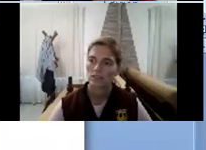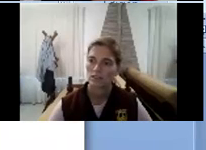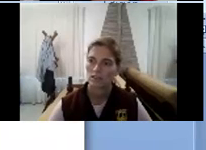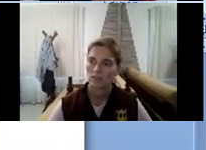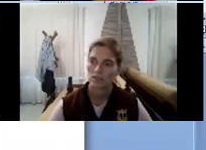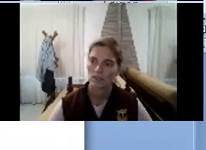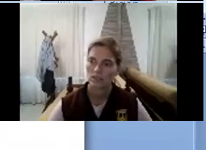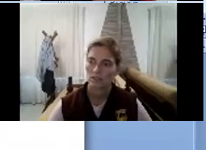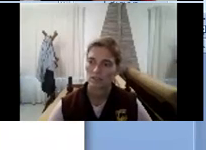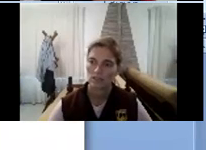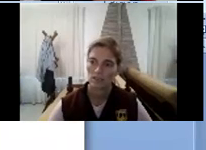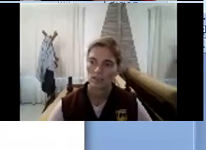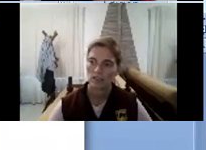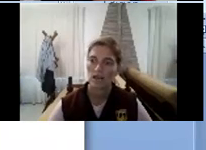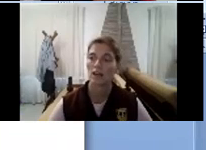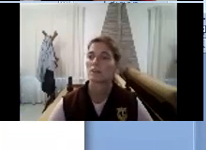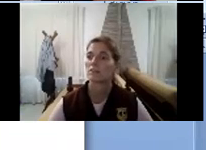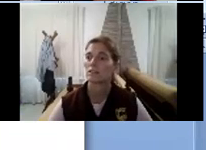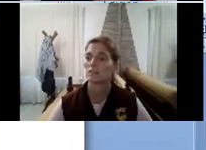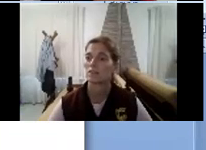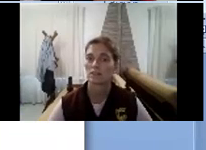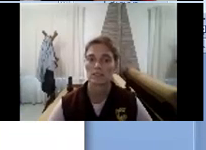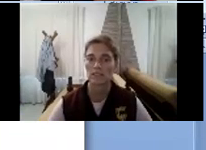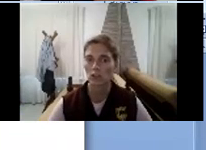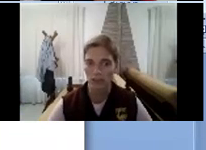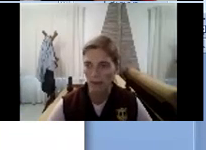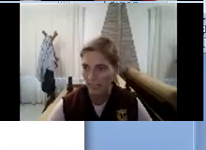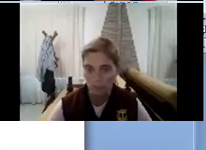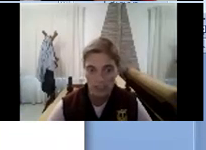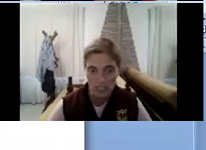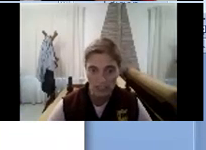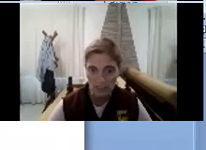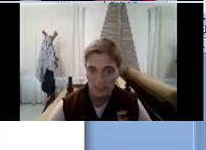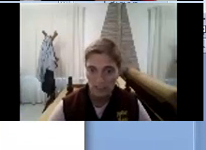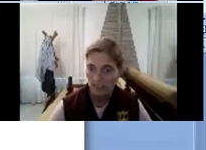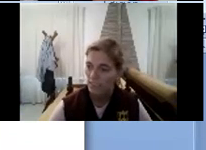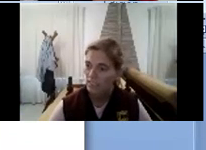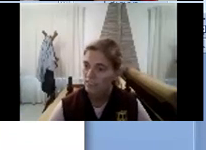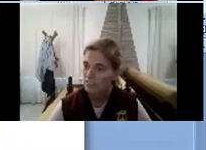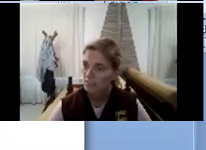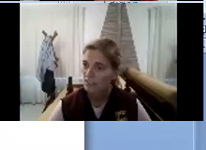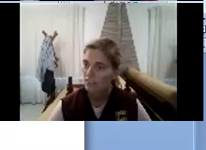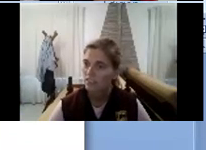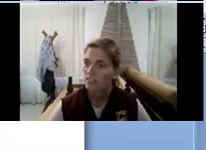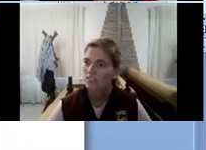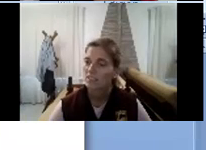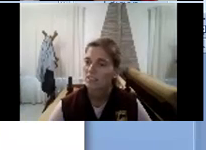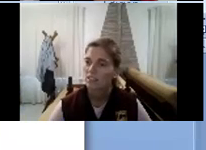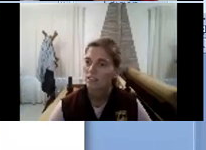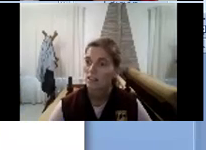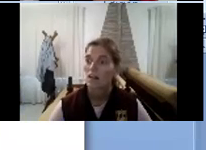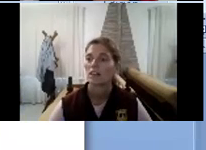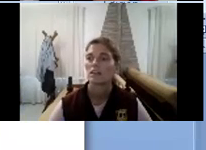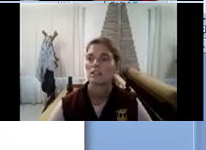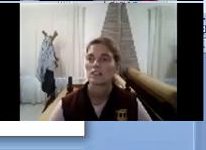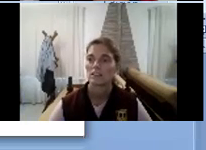La mía se llama Fran. ¿Y qué color es? ¿Blanca como ella? No es blanca, es toda negra mi perra. ¿Querés